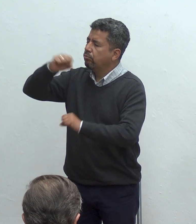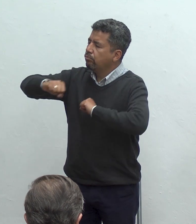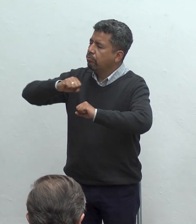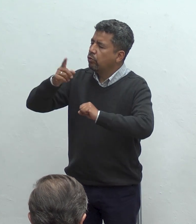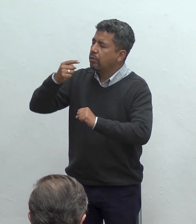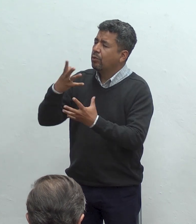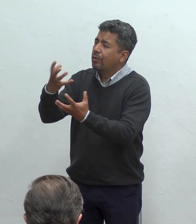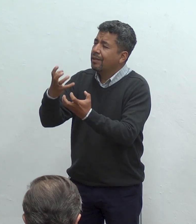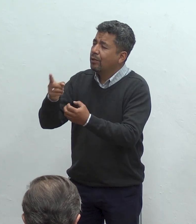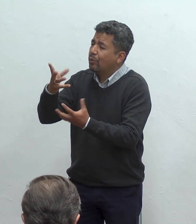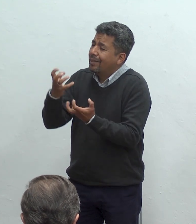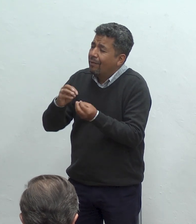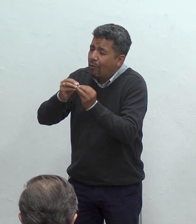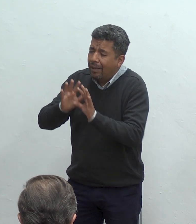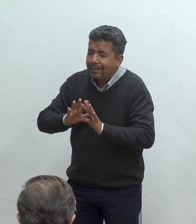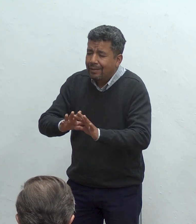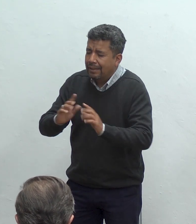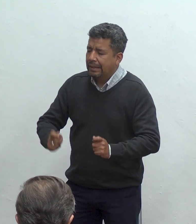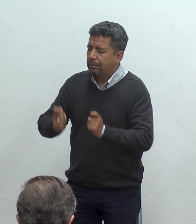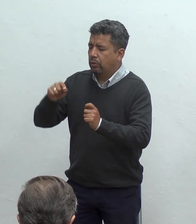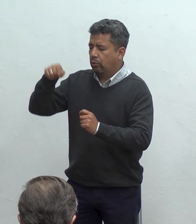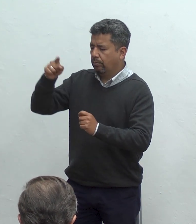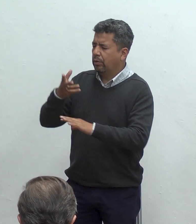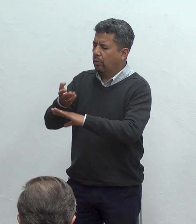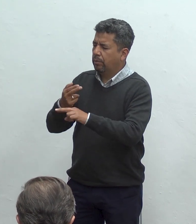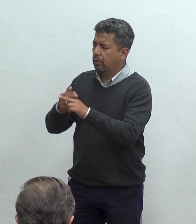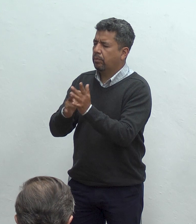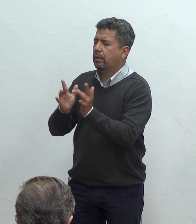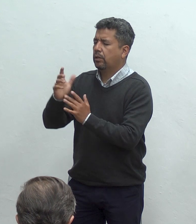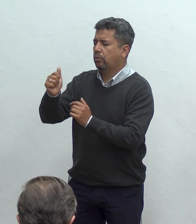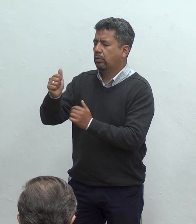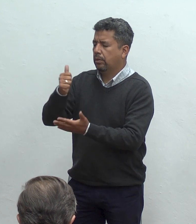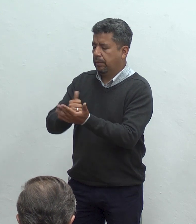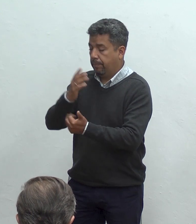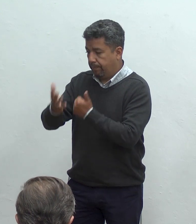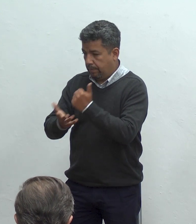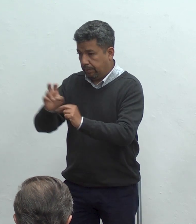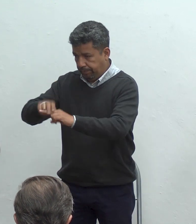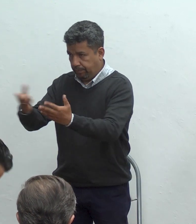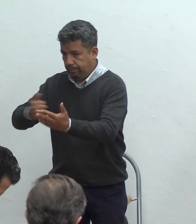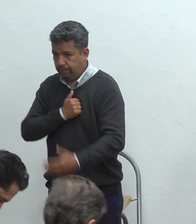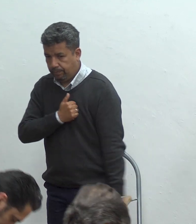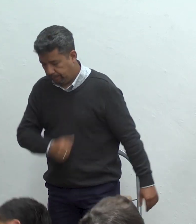y ese es tu anhelo, ese es tu deseo, esa es tu salvación. Te lo pedimos en el nombre de Jesús. Amén. ¿Puede